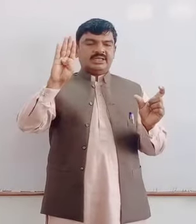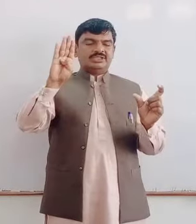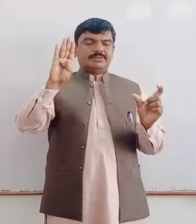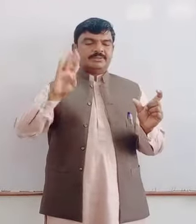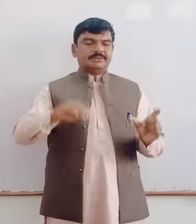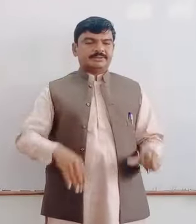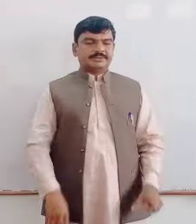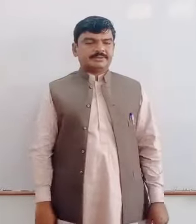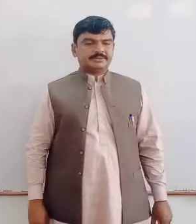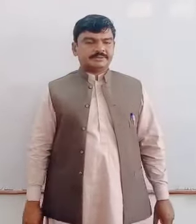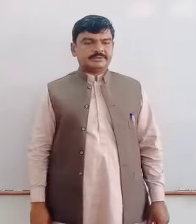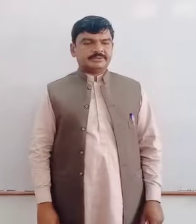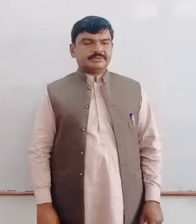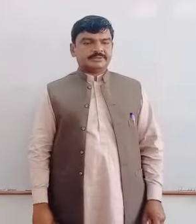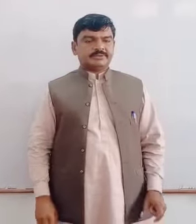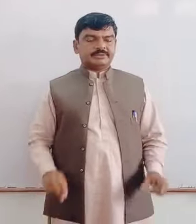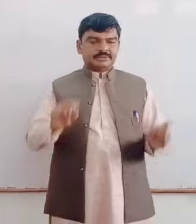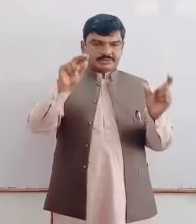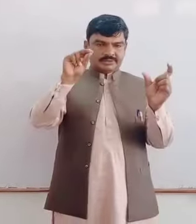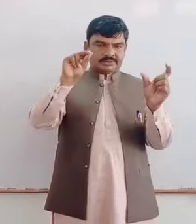रजब, शाबान,